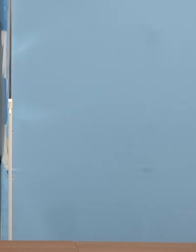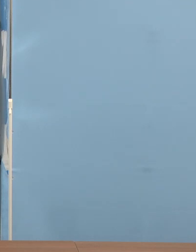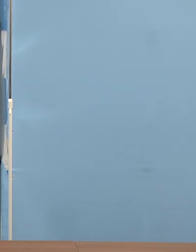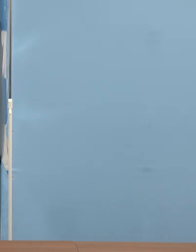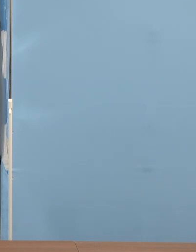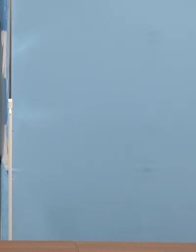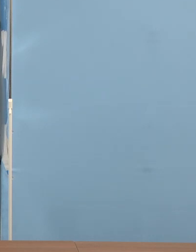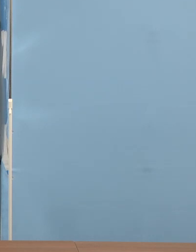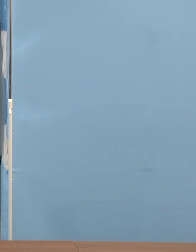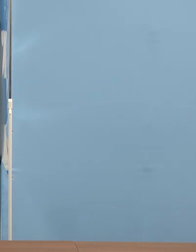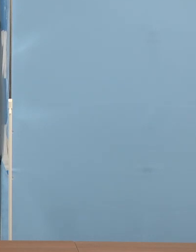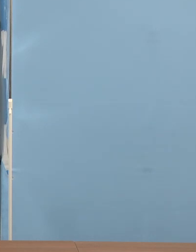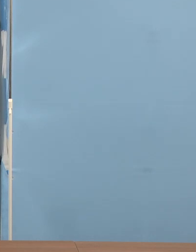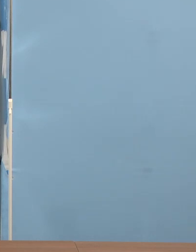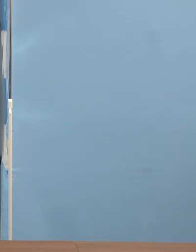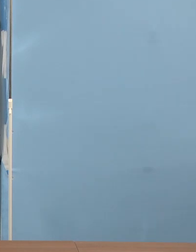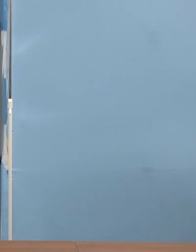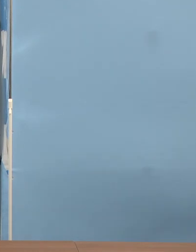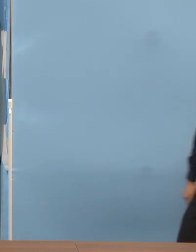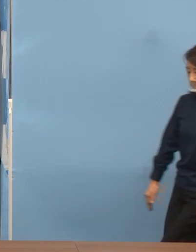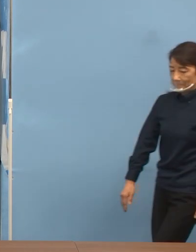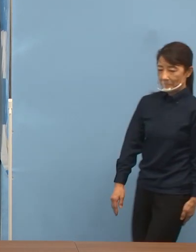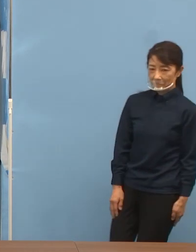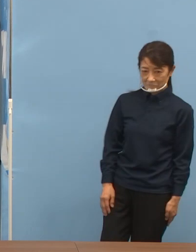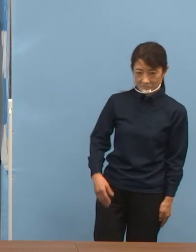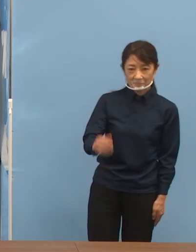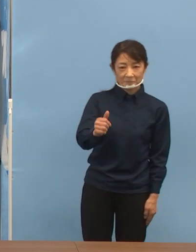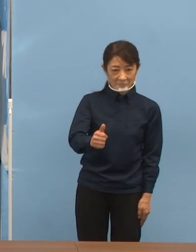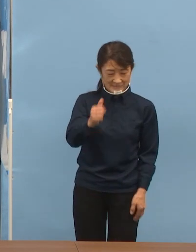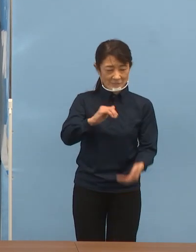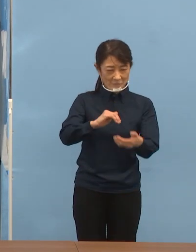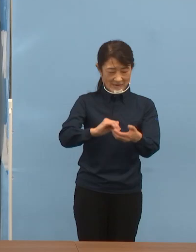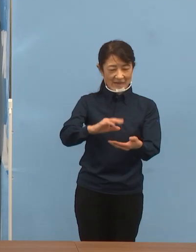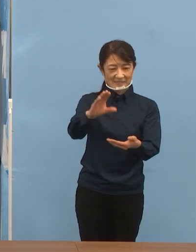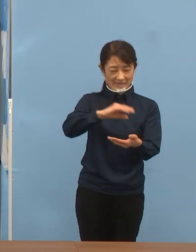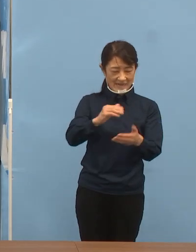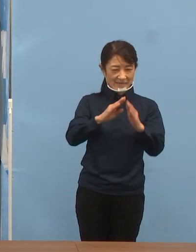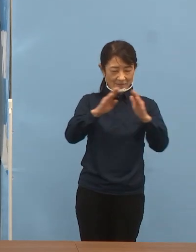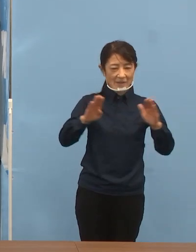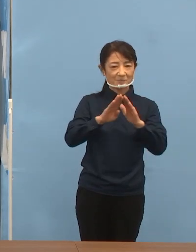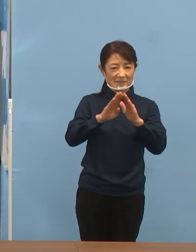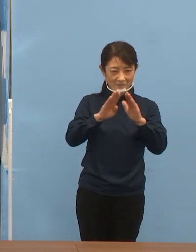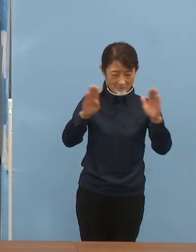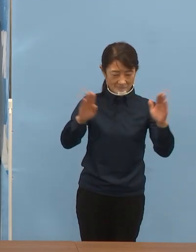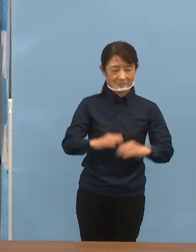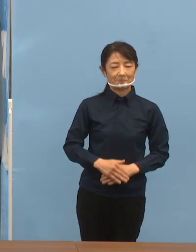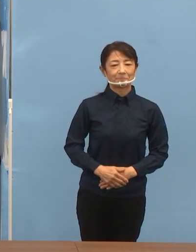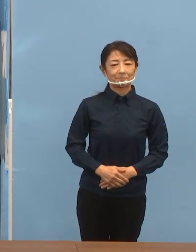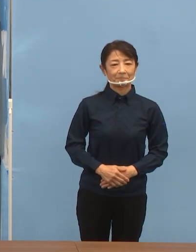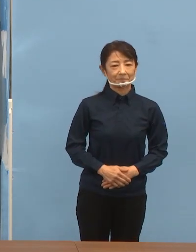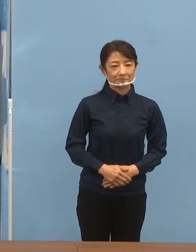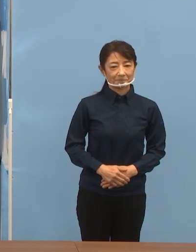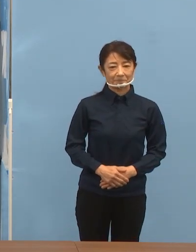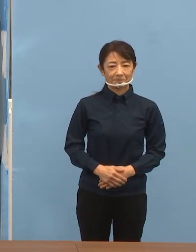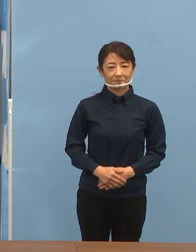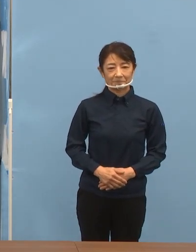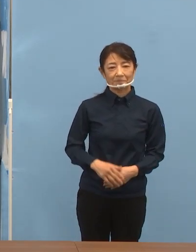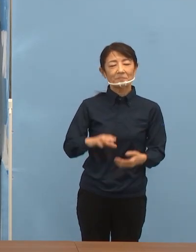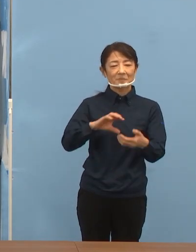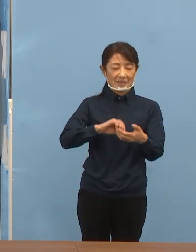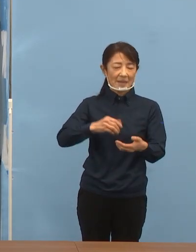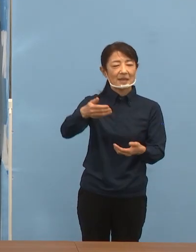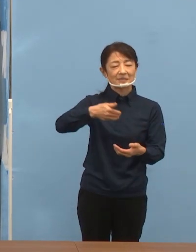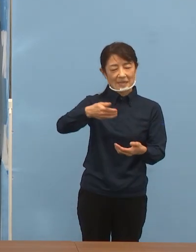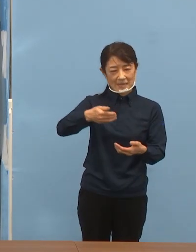了解いただきました。 あ、はい。じゃあ、定例記者会見